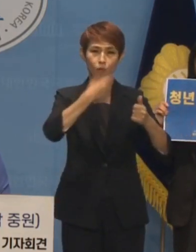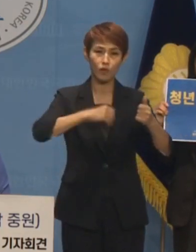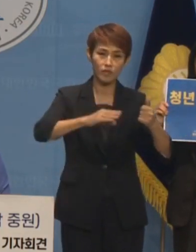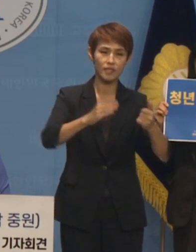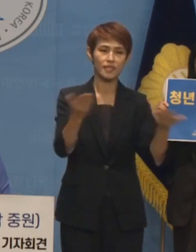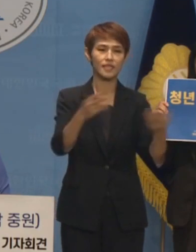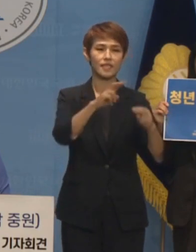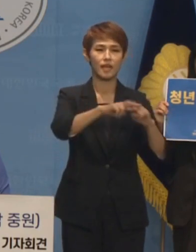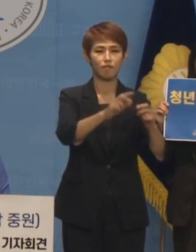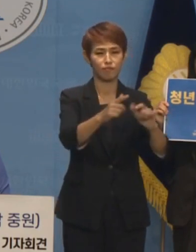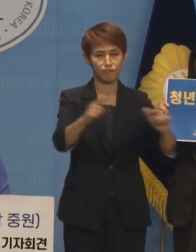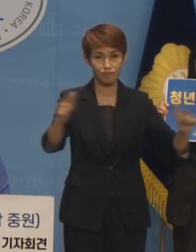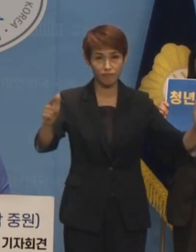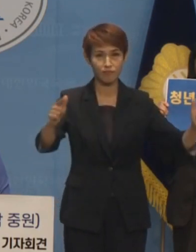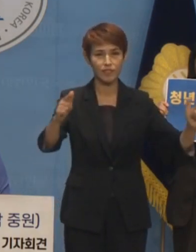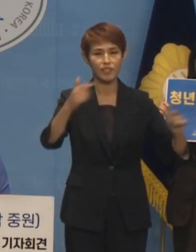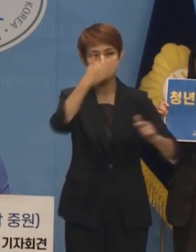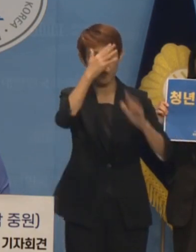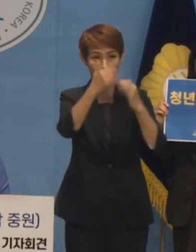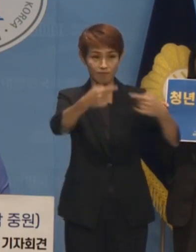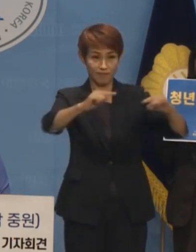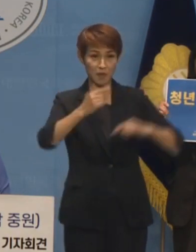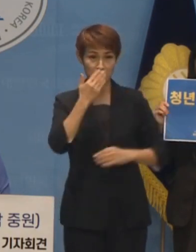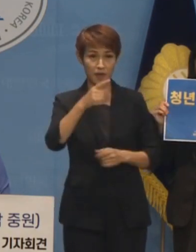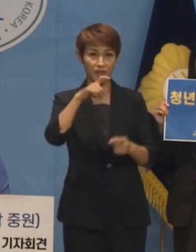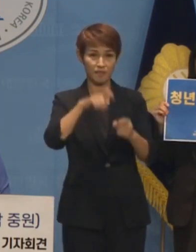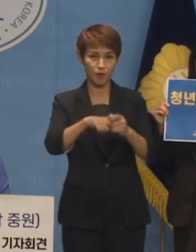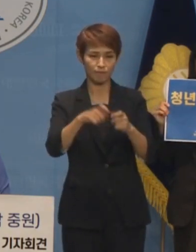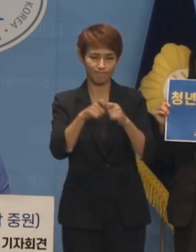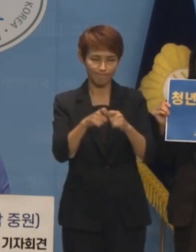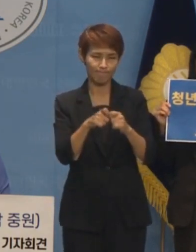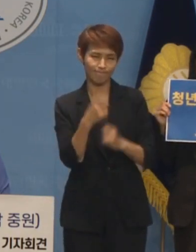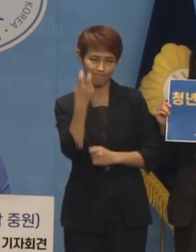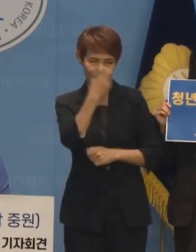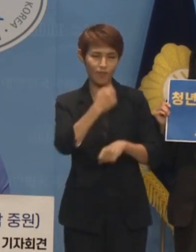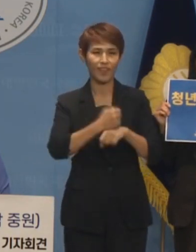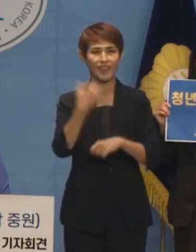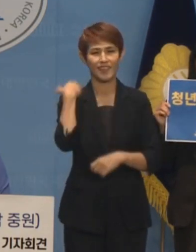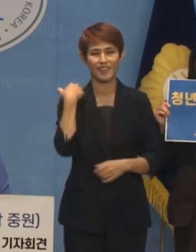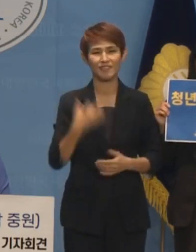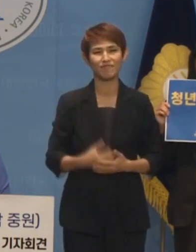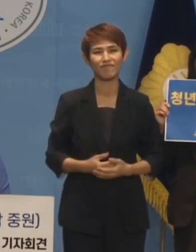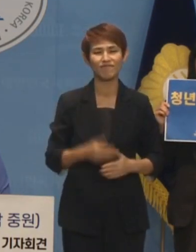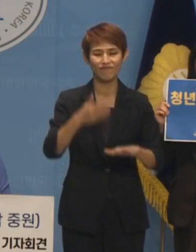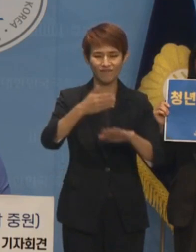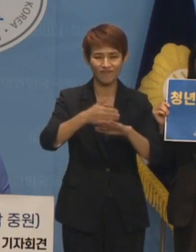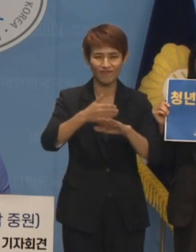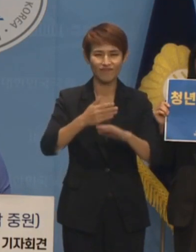등 청년 친화 도시로 거듭날 수 있도록 꼼꼼하고 세심하게 살피도록 하겠습니다. 감사합니다.